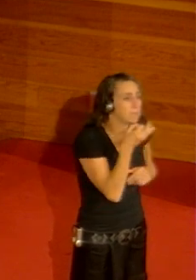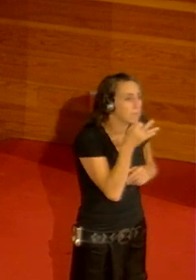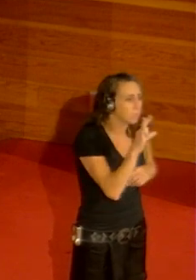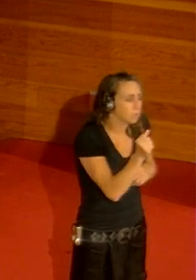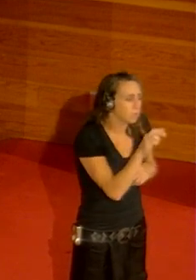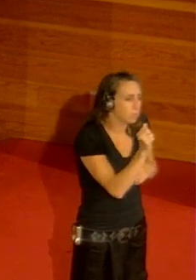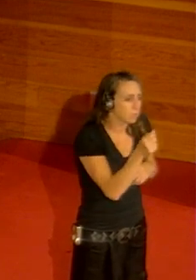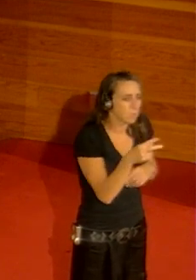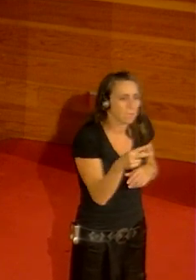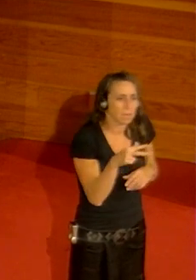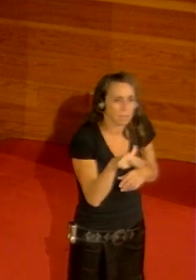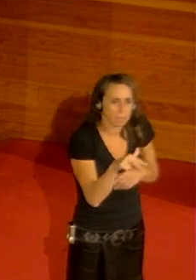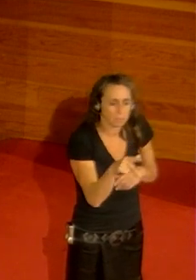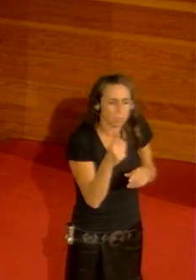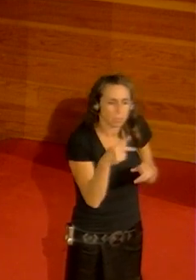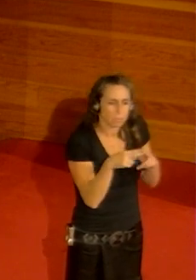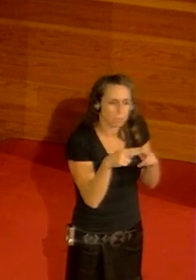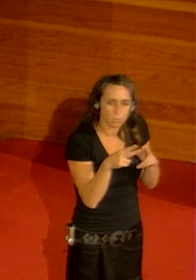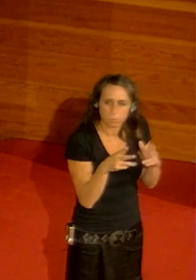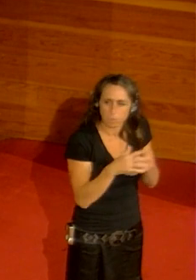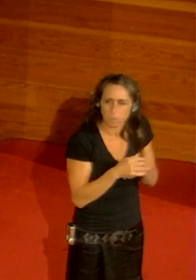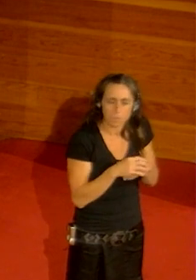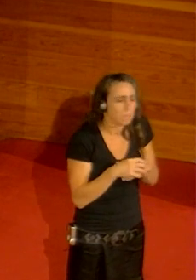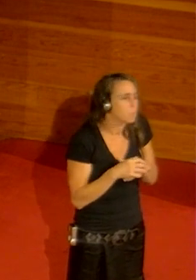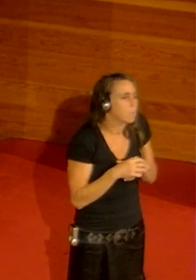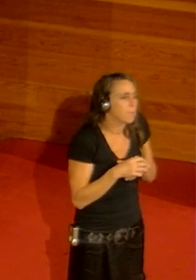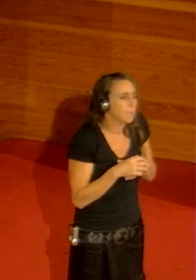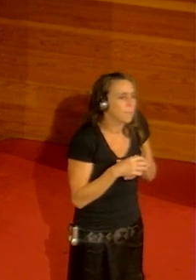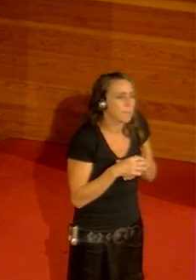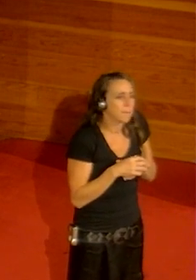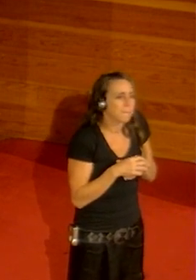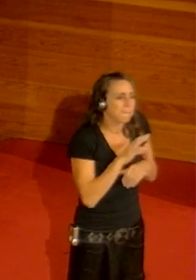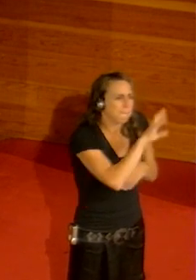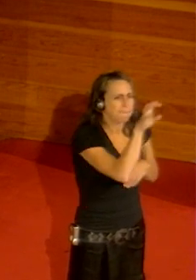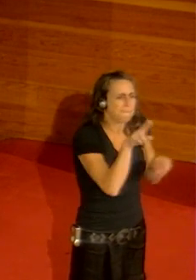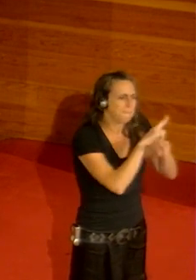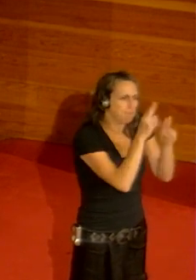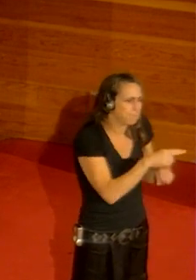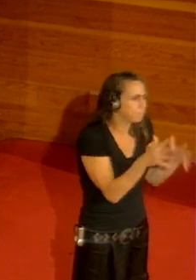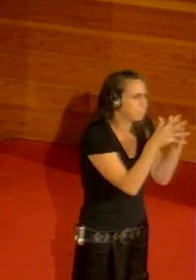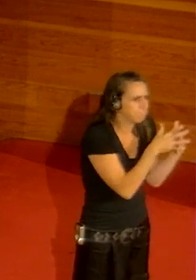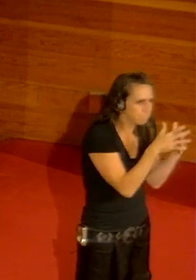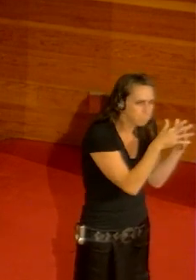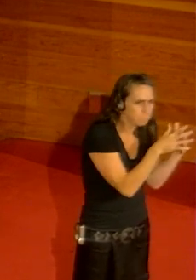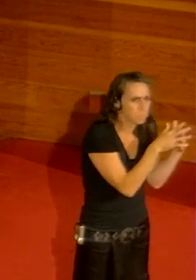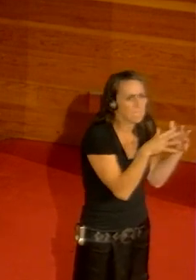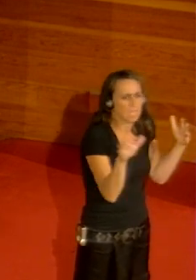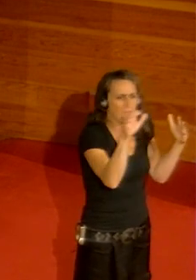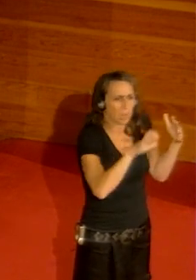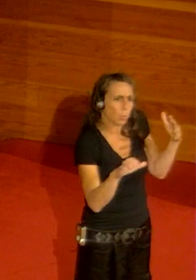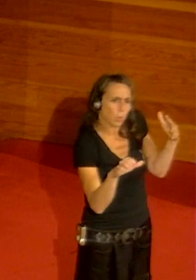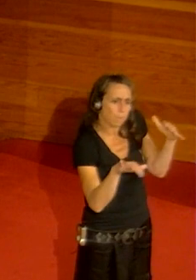Una preguntilla Por qué la comunidad internacional sobre todo Estados Unidos y sus marionetas europeas